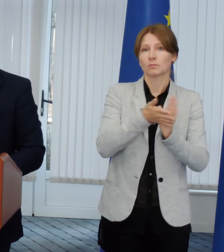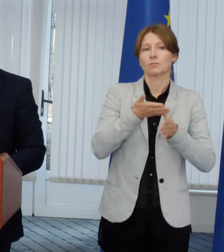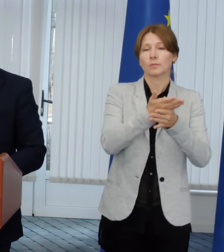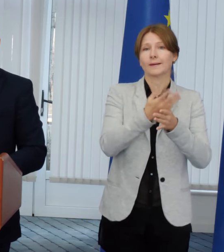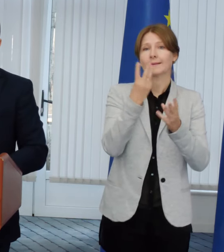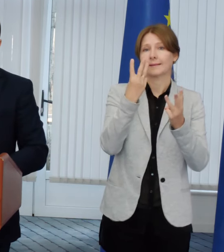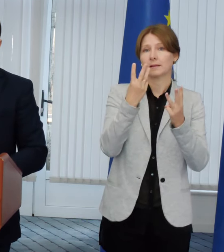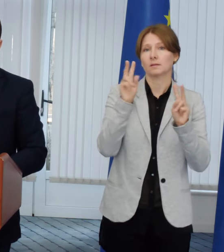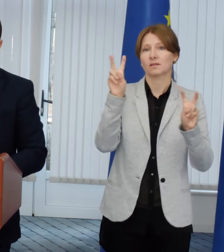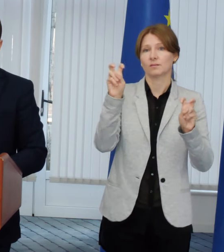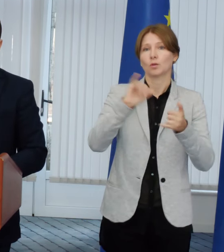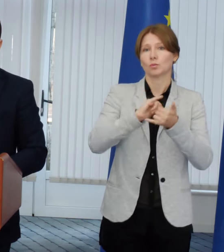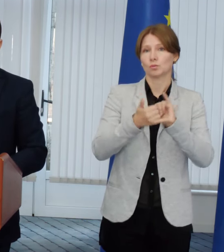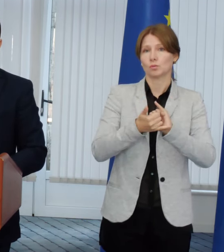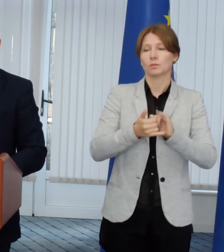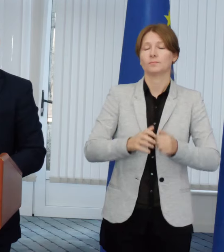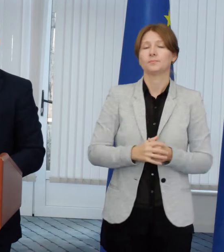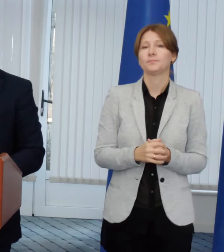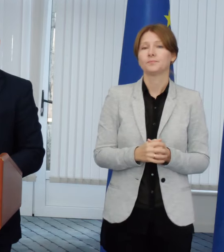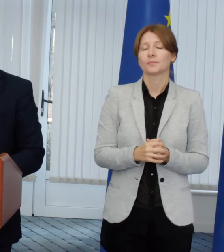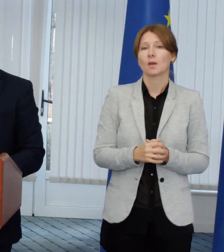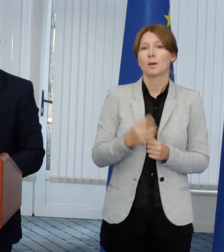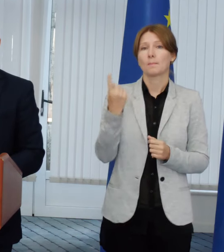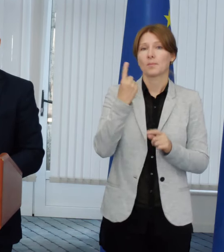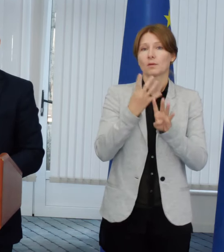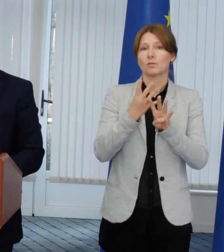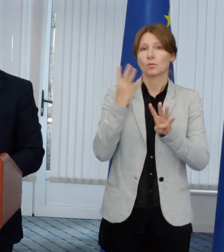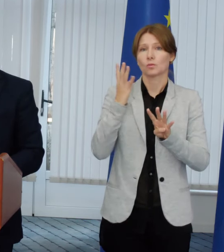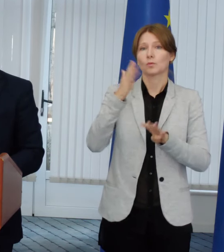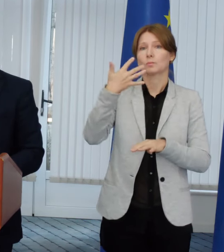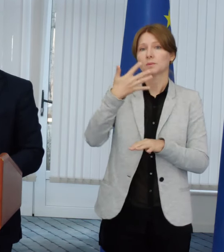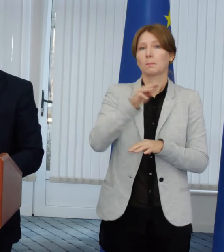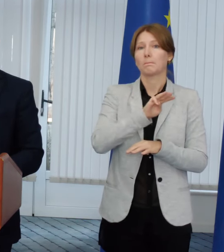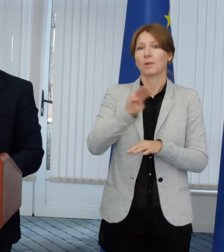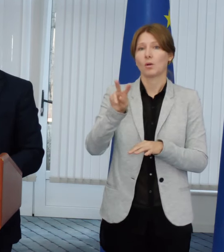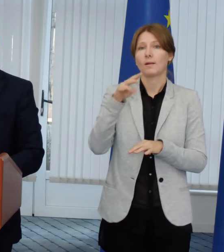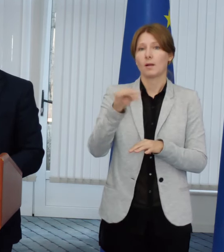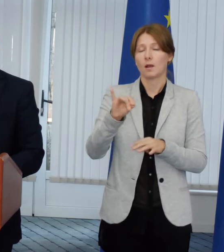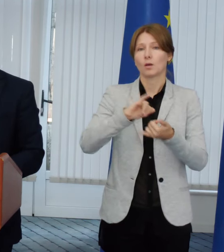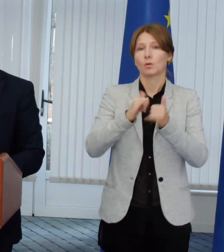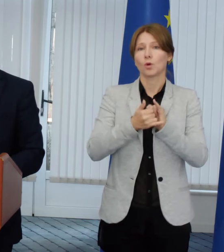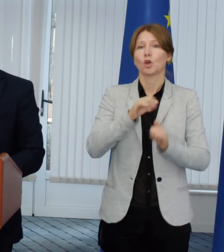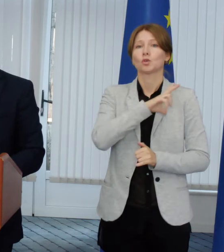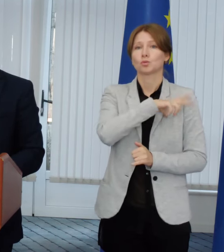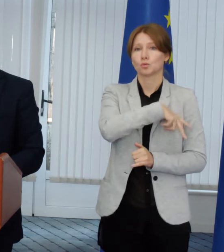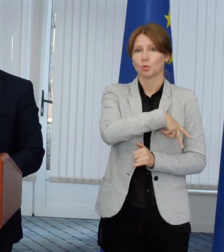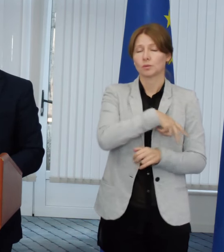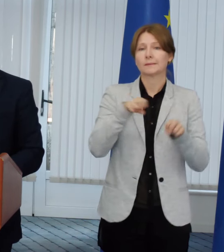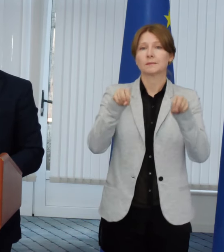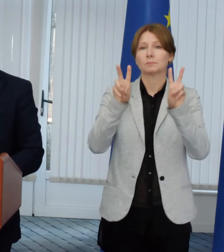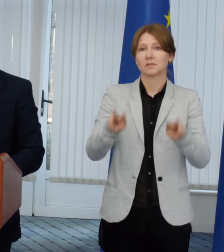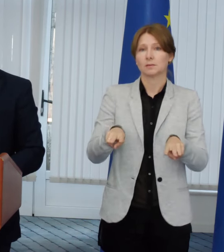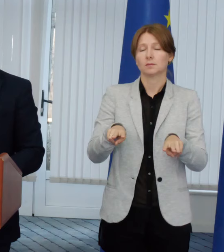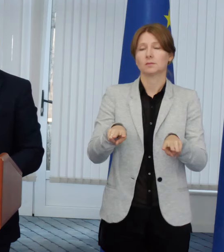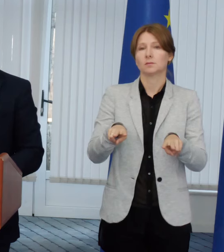servicii. În primul rând, vom investi 50 de milioane de lei în servicii sociale